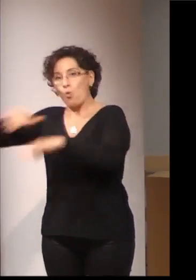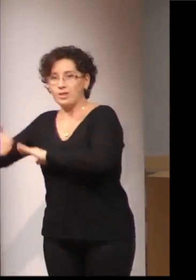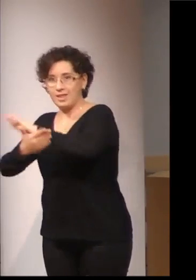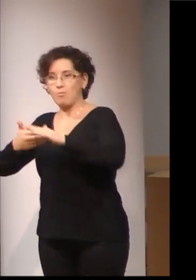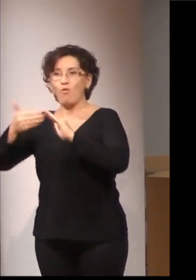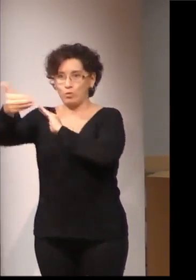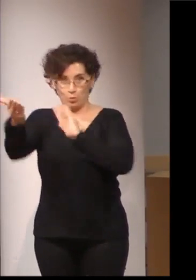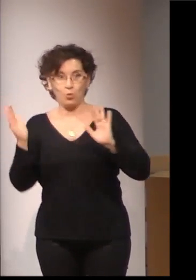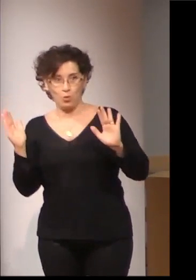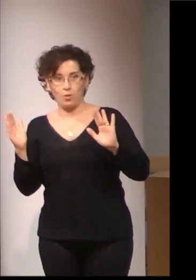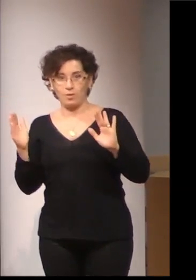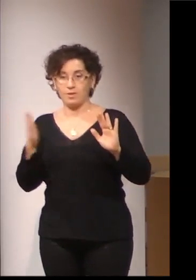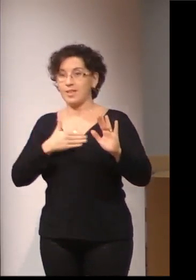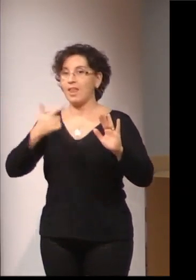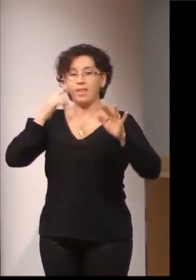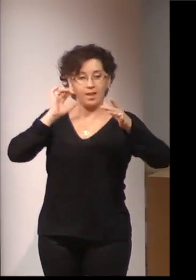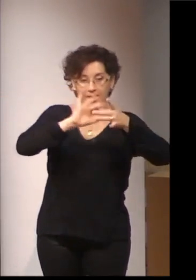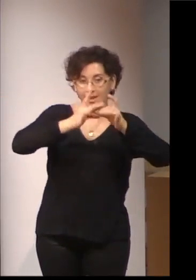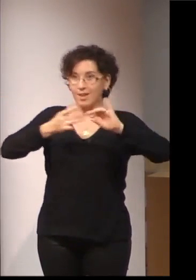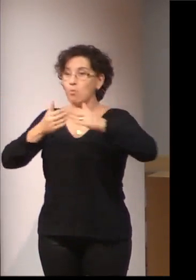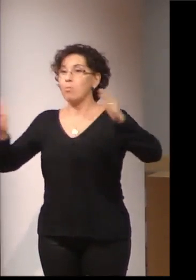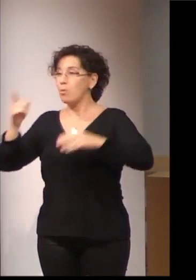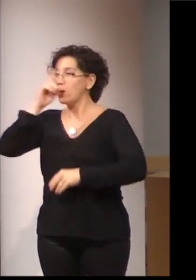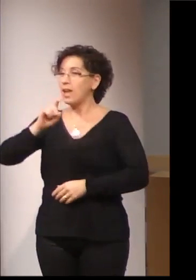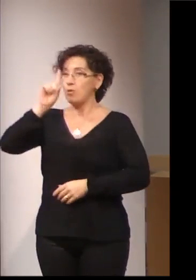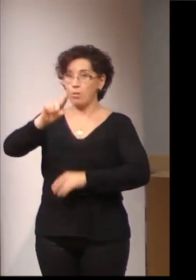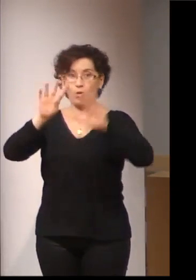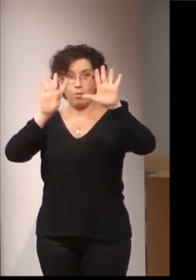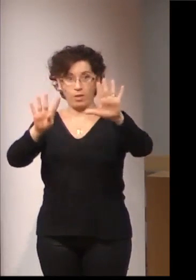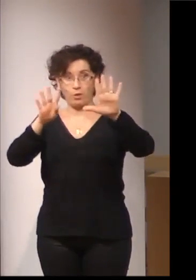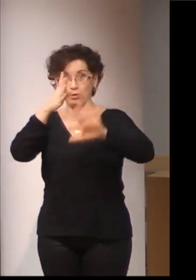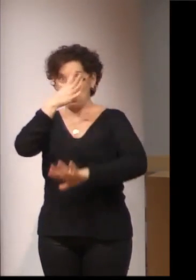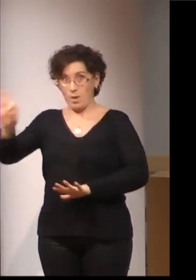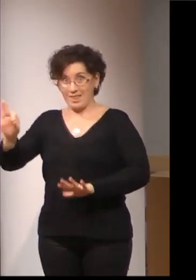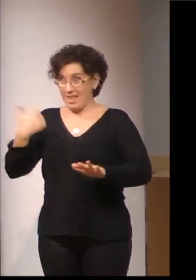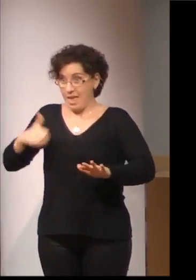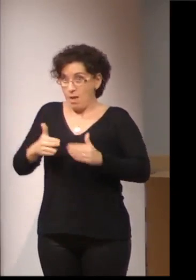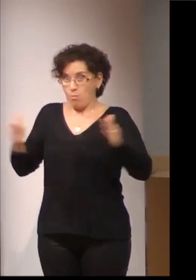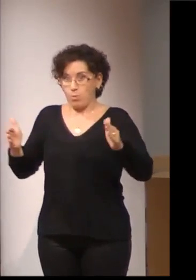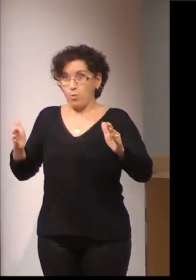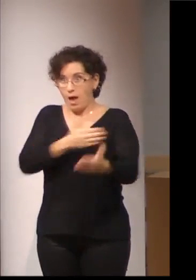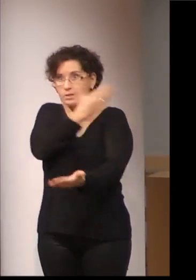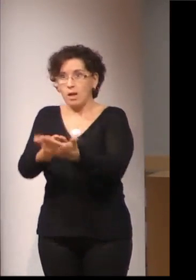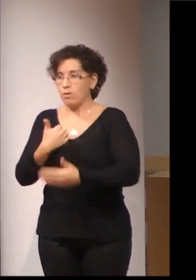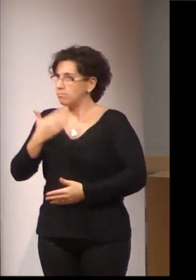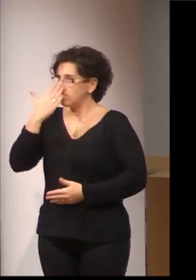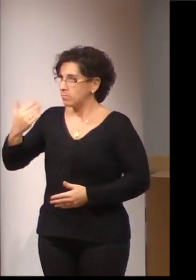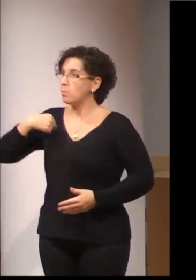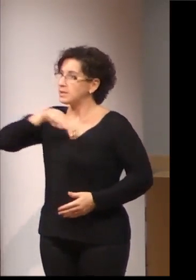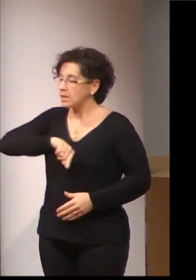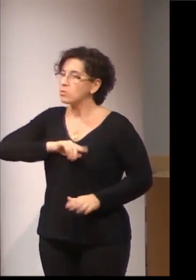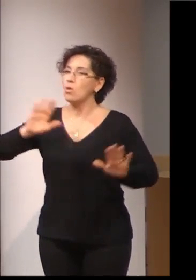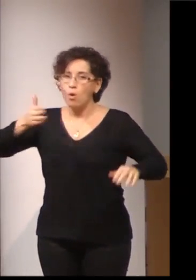veis, pues ya desde el título y desde esa primera fecha, 1990, yo tengo que decir que nos sentimos muy orgullosos de esta relación